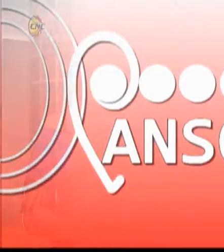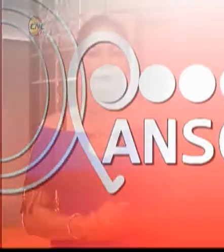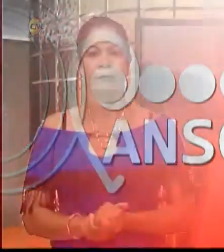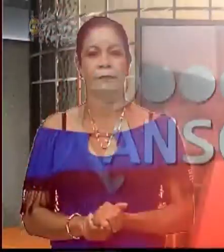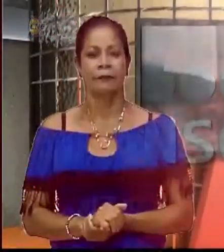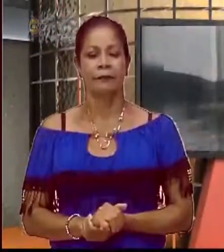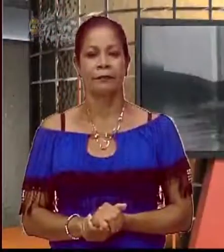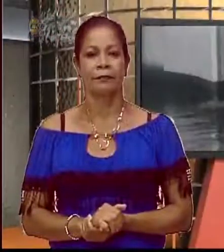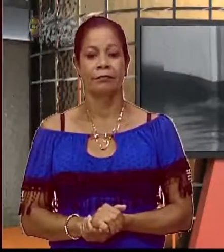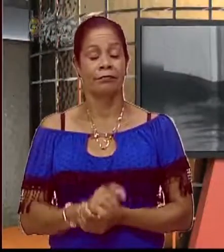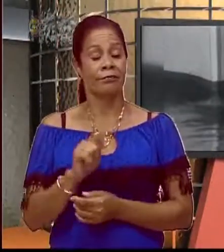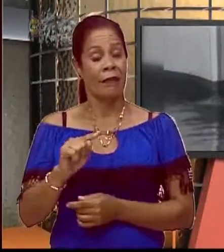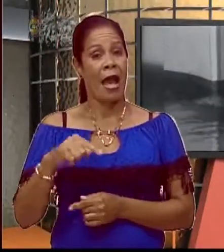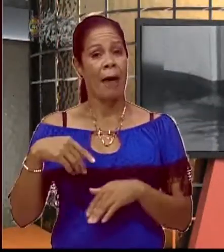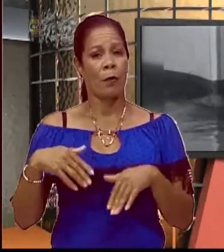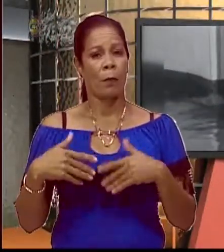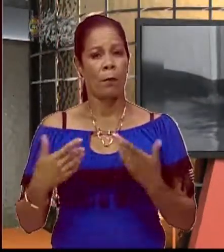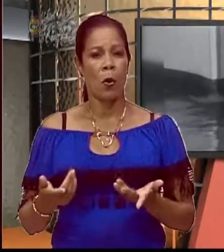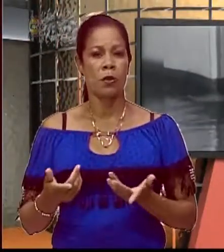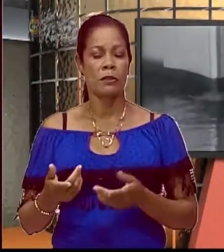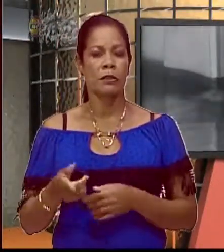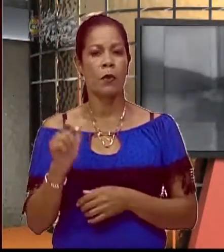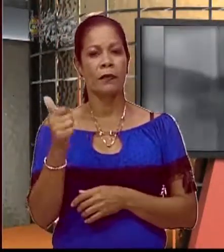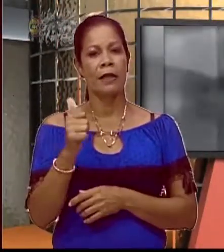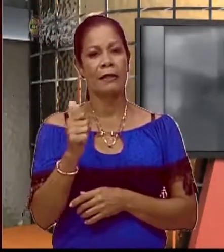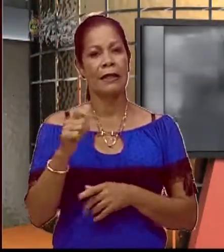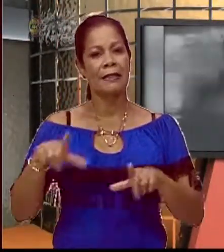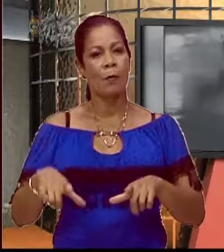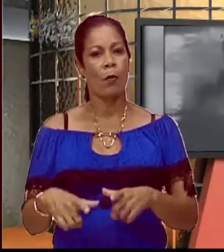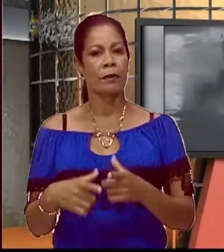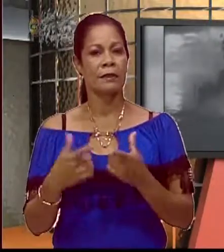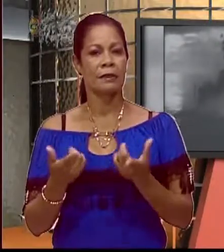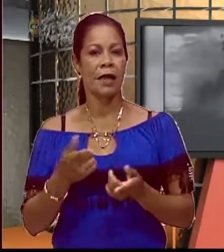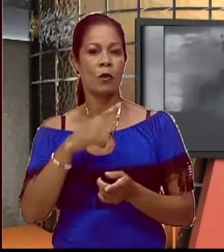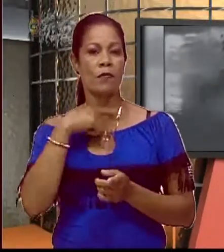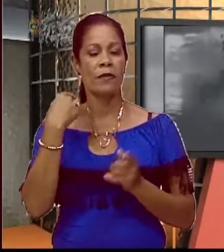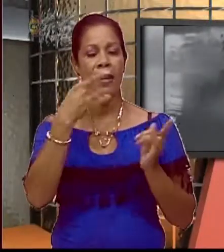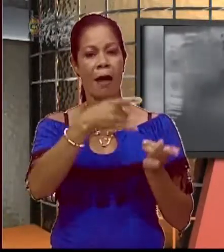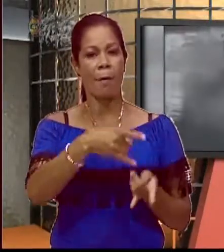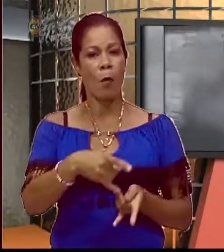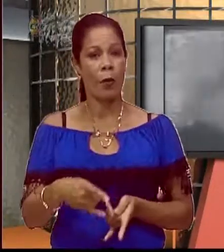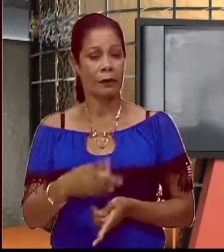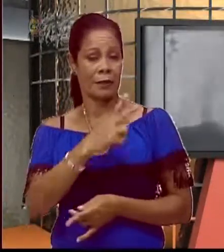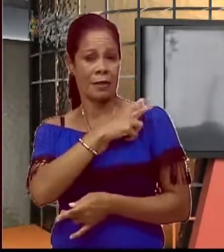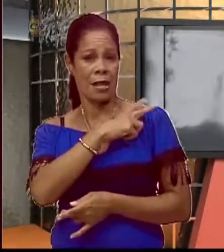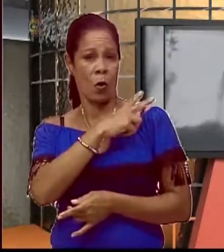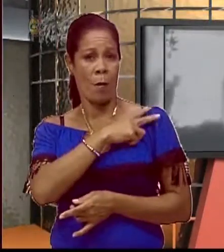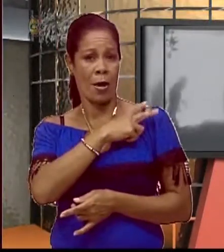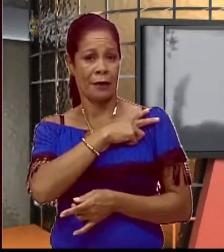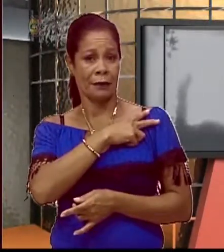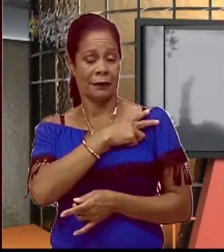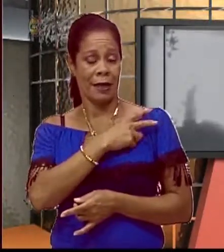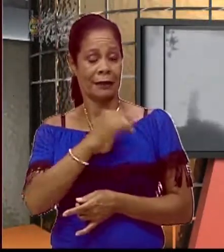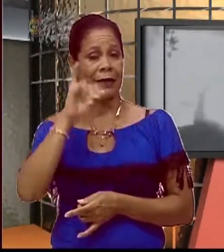A propósito del décimo aniversario de la desaparición física del comandante de la Revolución, Juan Almeida